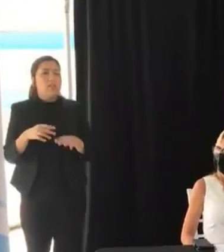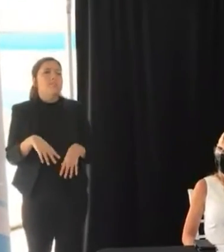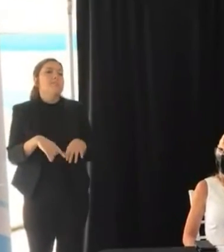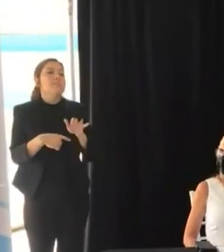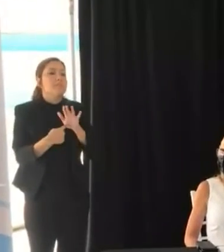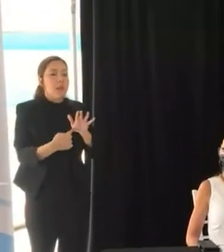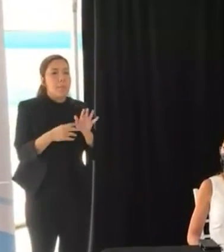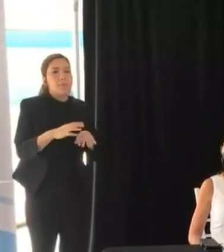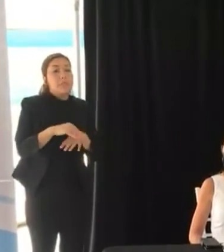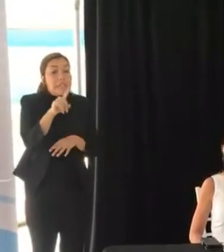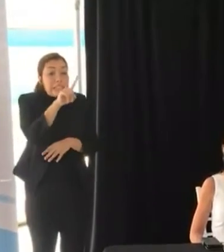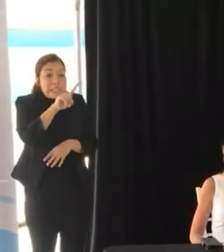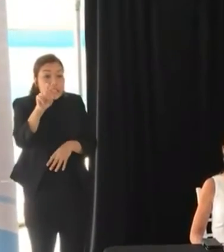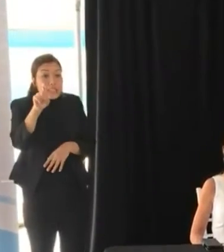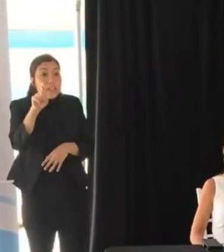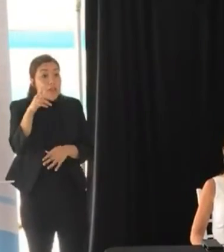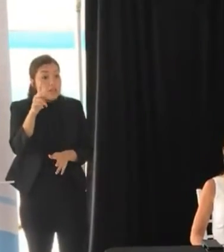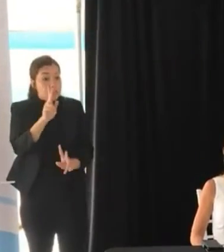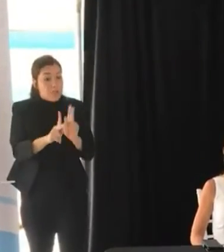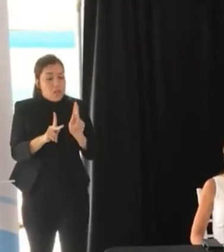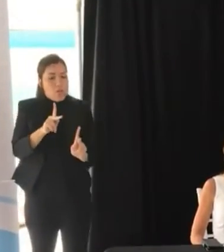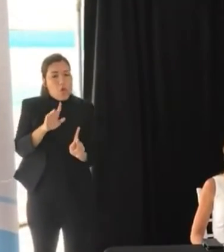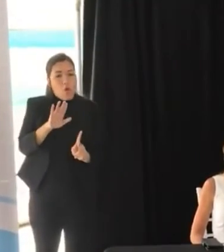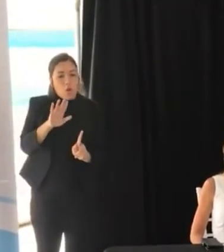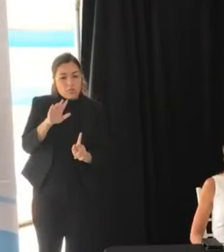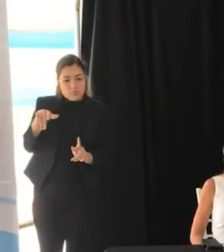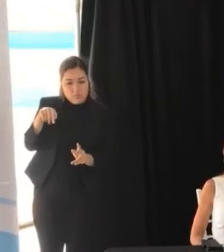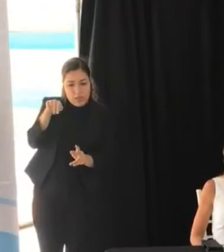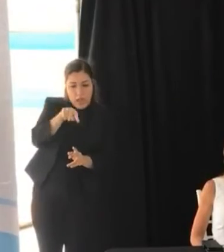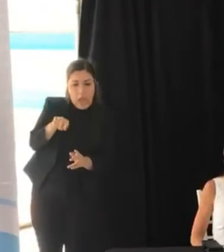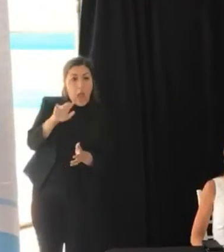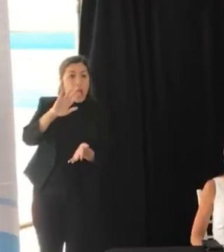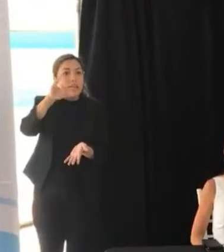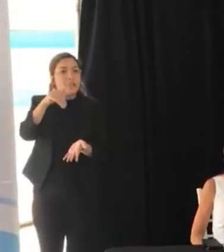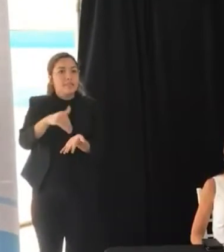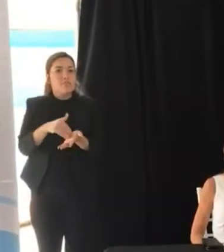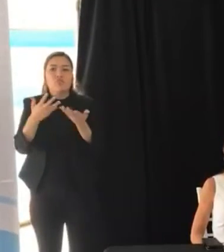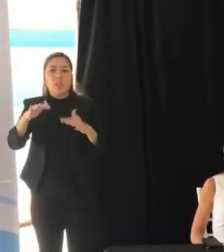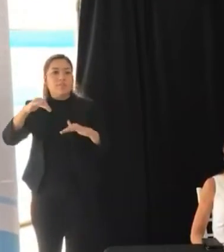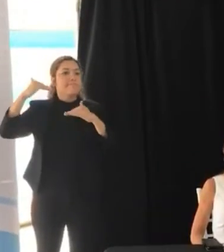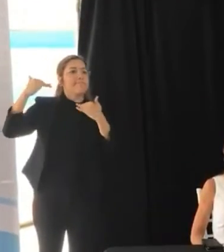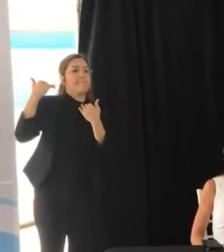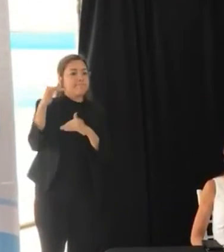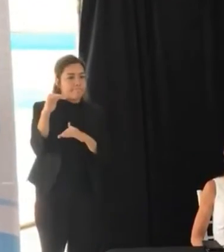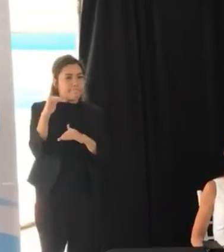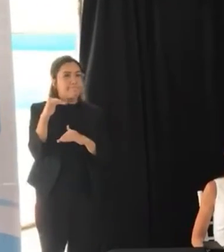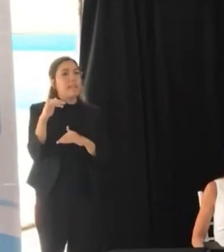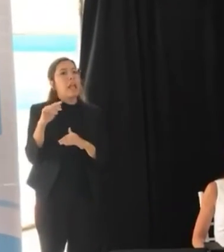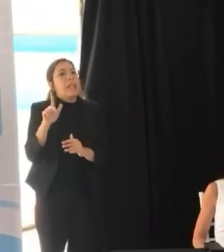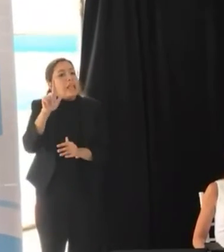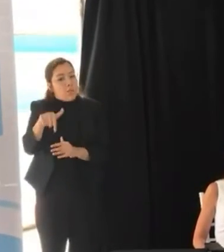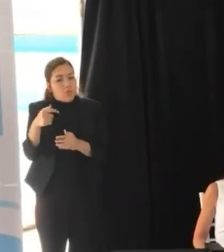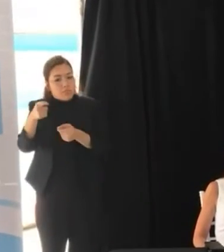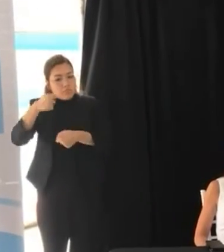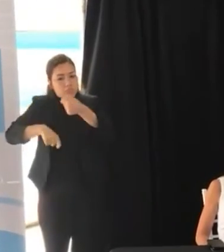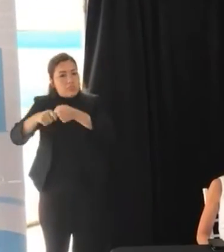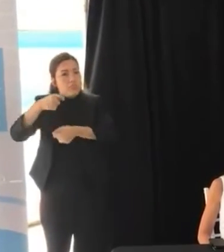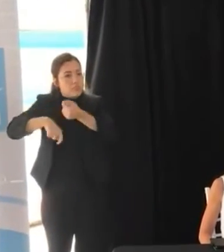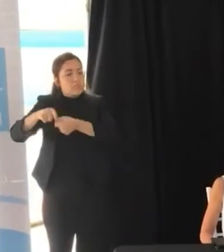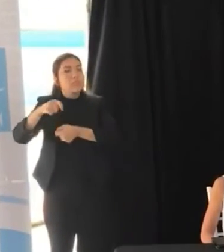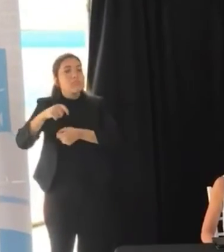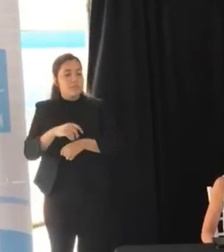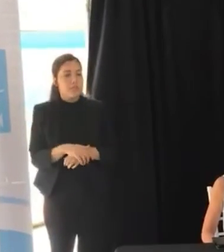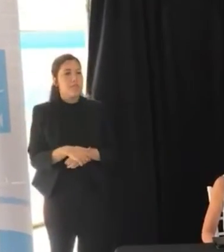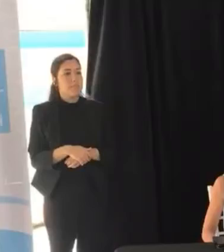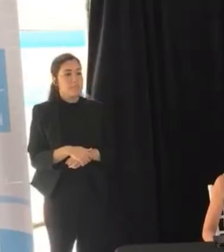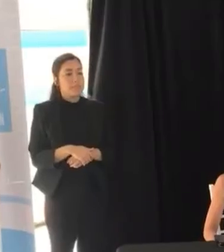solamente 100 personas dentro del centro donde los estoy vacunando. Y yo quiero, ¿verdad?, que todos entiendan que el proceso de vacunación no es